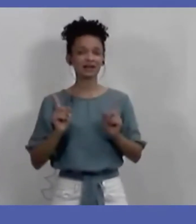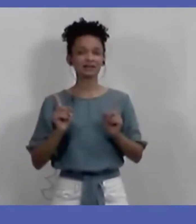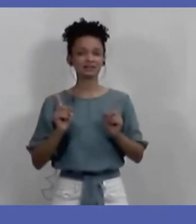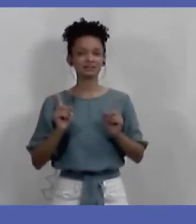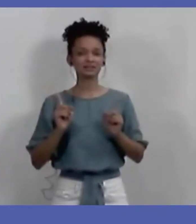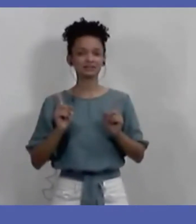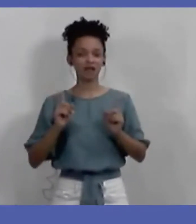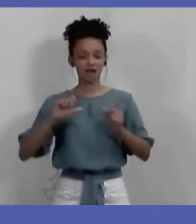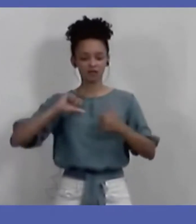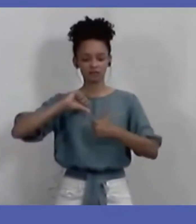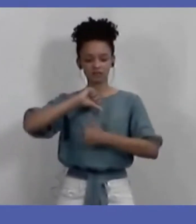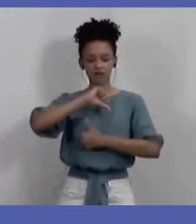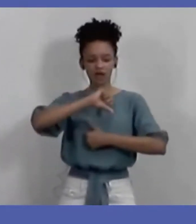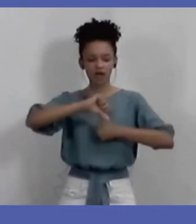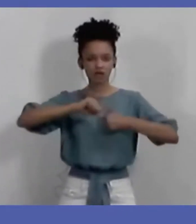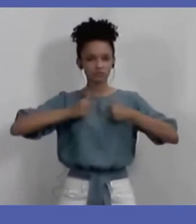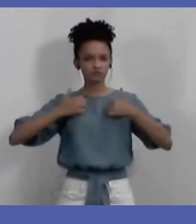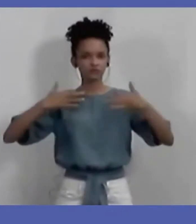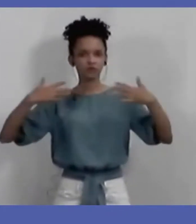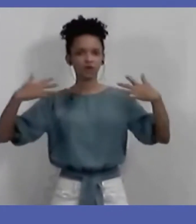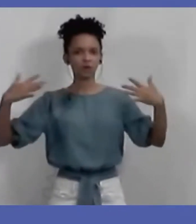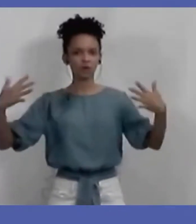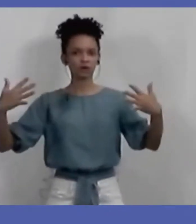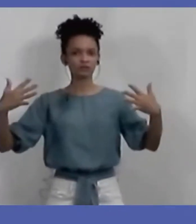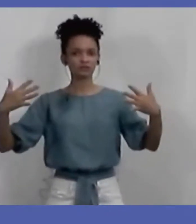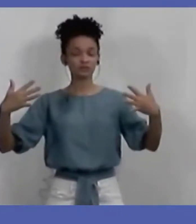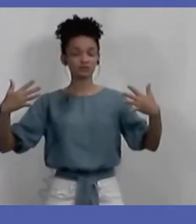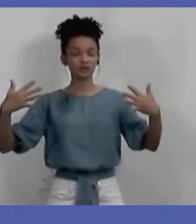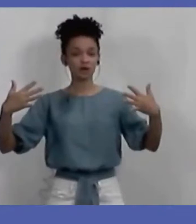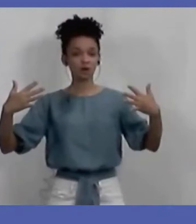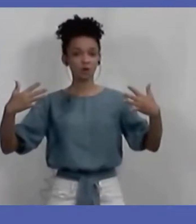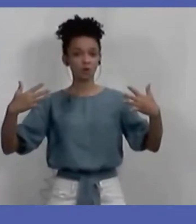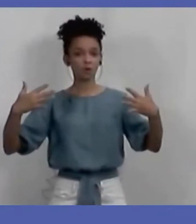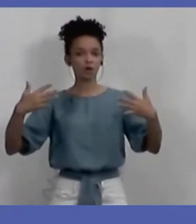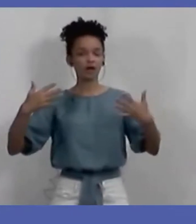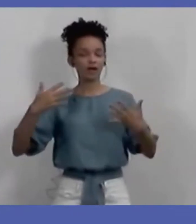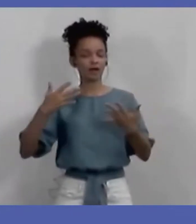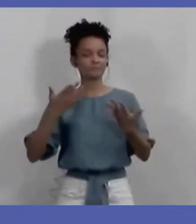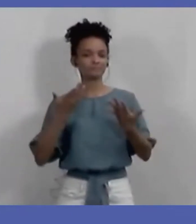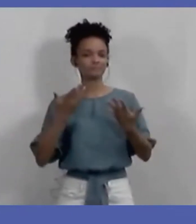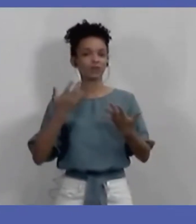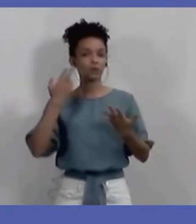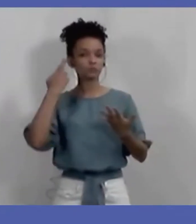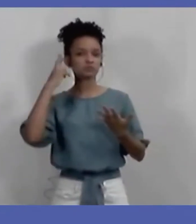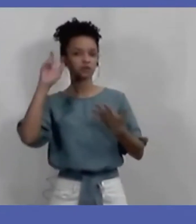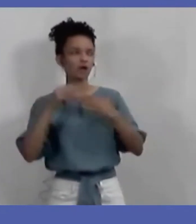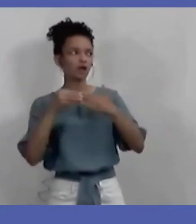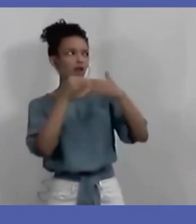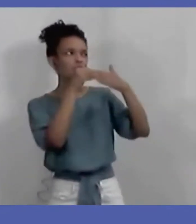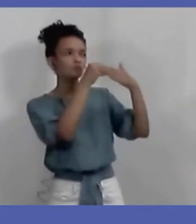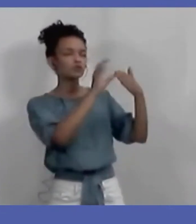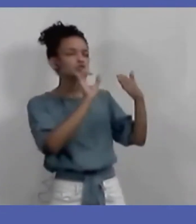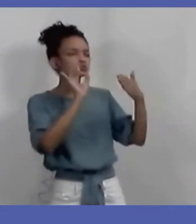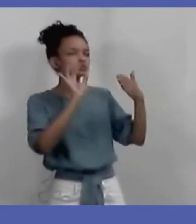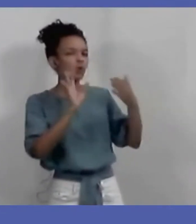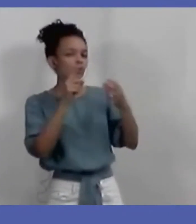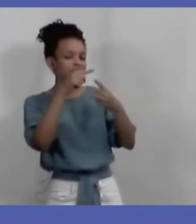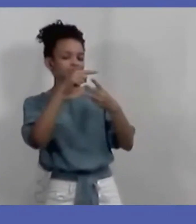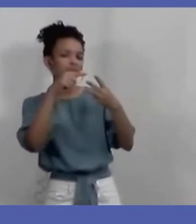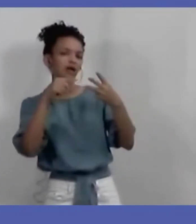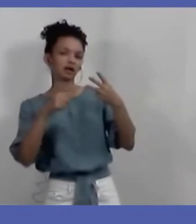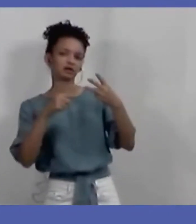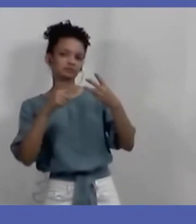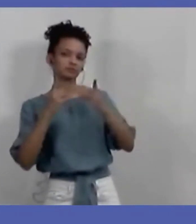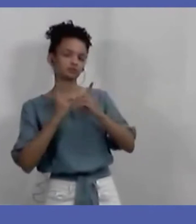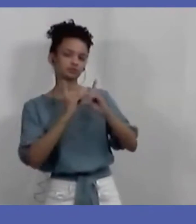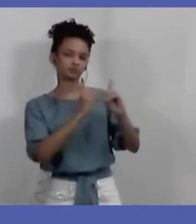nesse alto monte, o Senhor levou só 3 discípulos, os principais, né? E o resto não foi, o resto